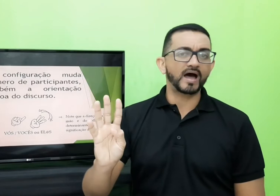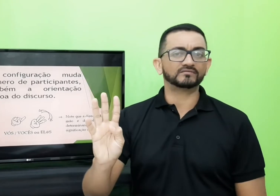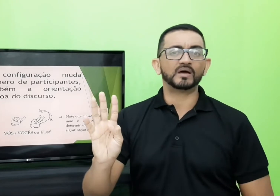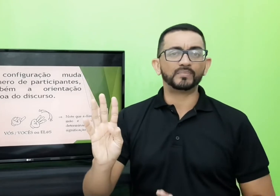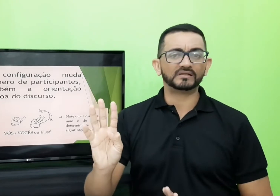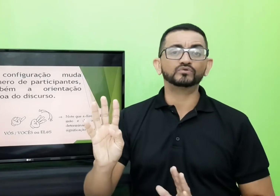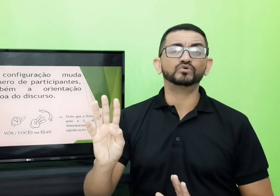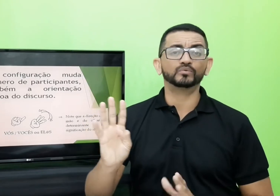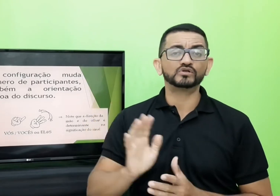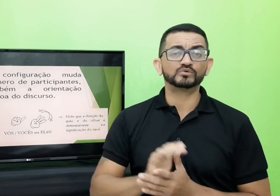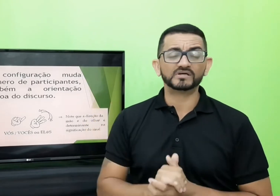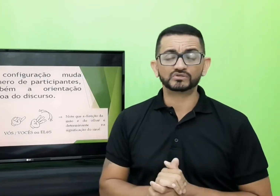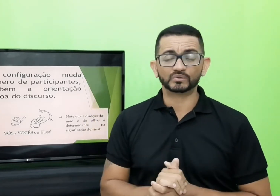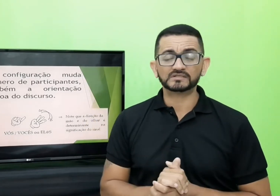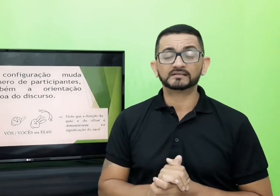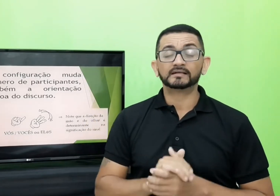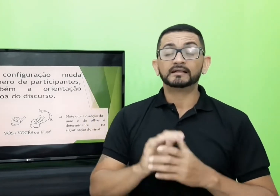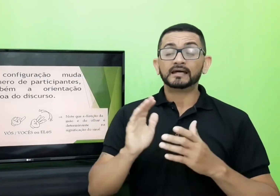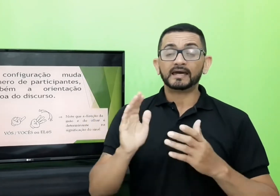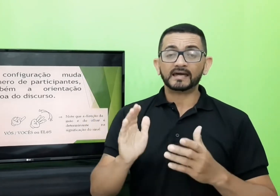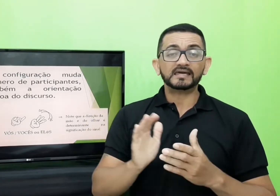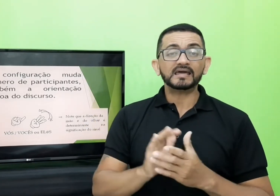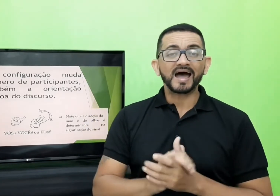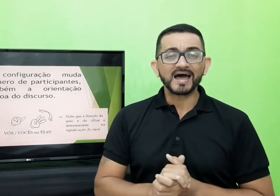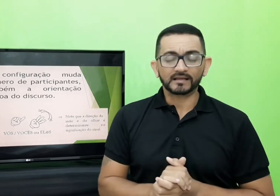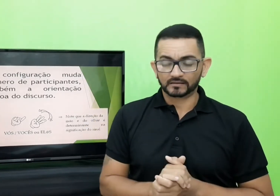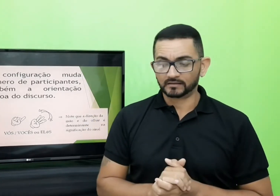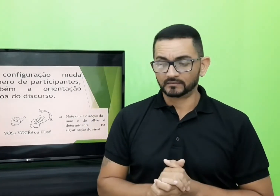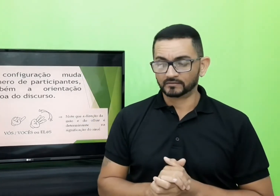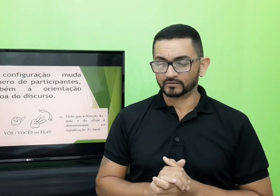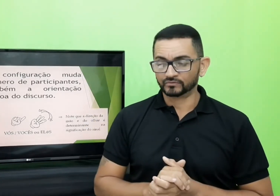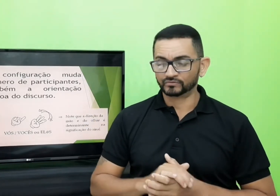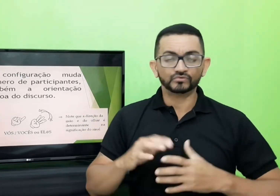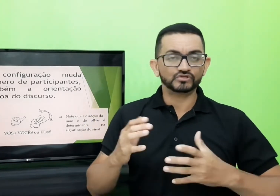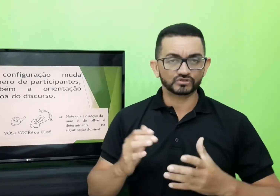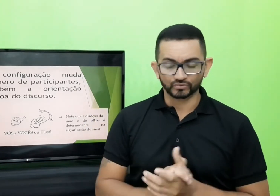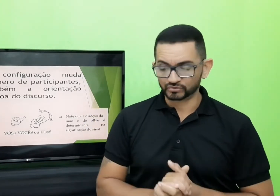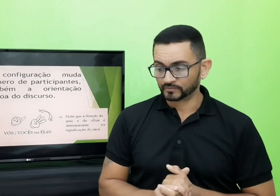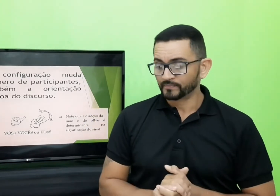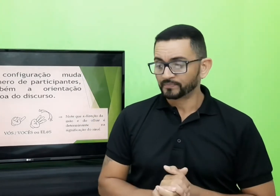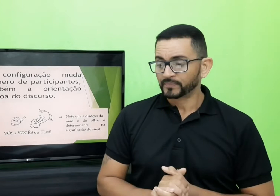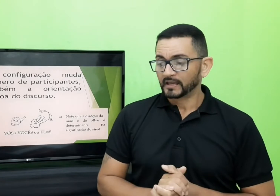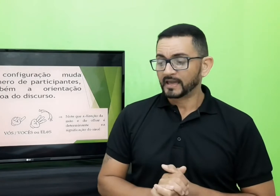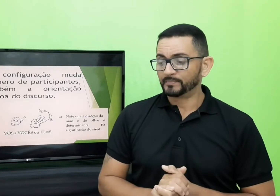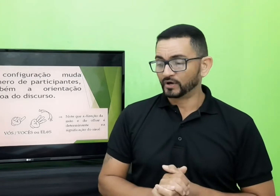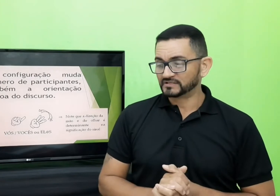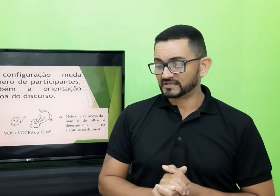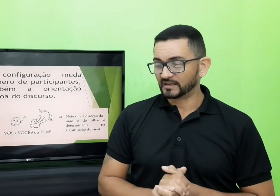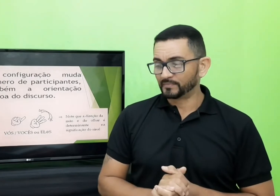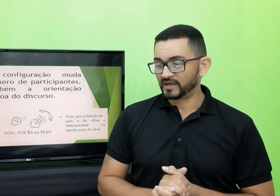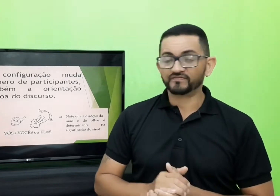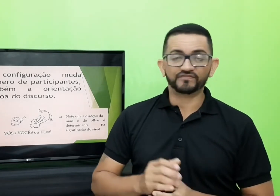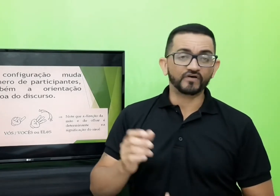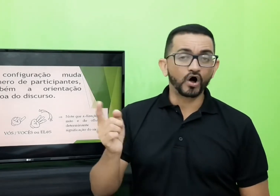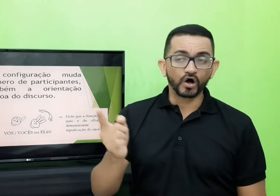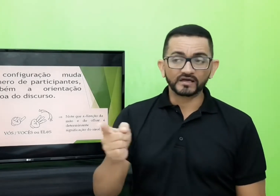4, dependendo do número de pessoas que há no discurso. Ele pode ser também